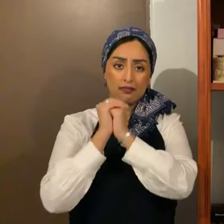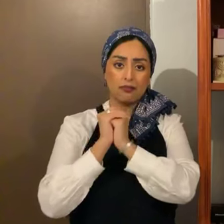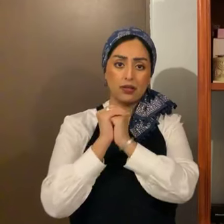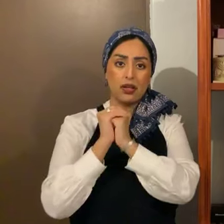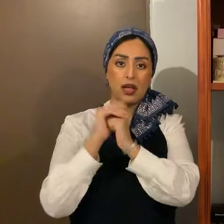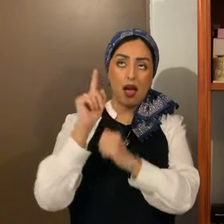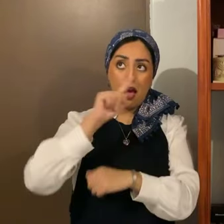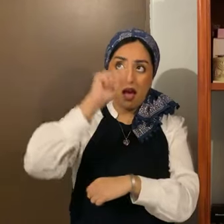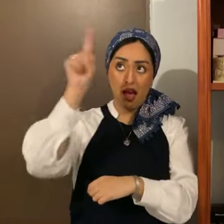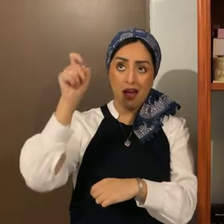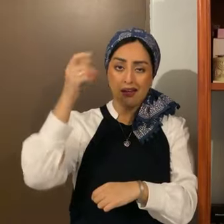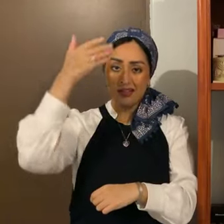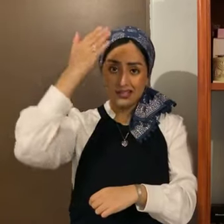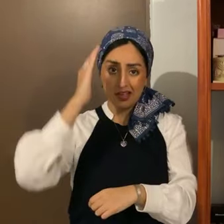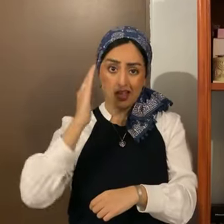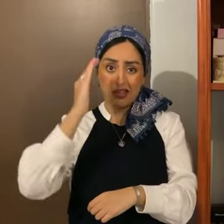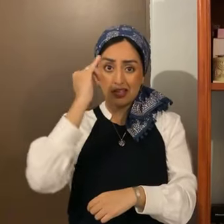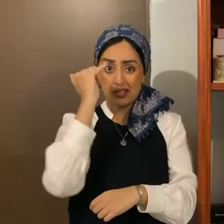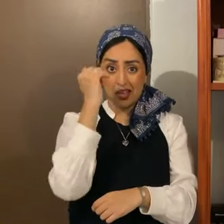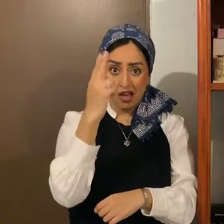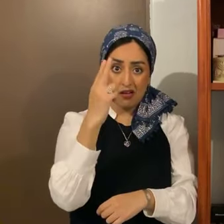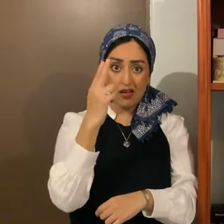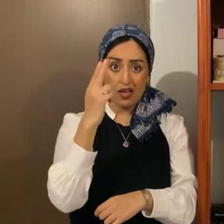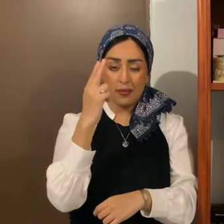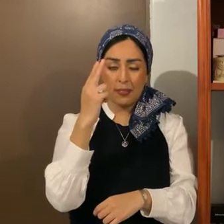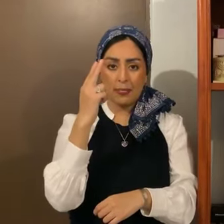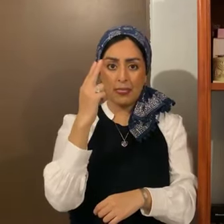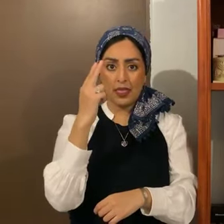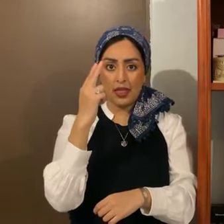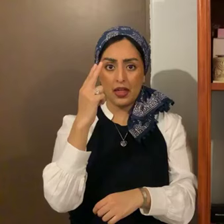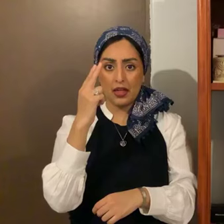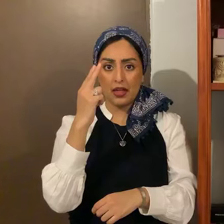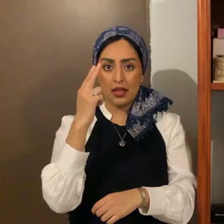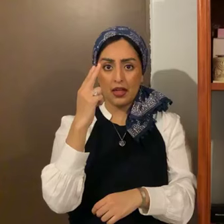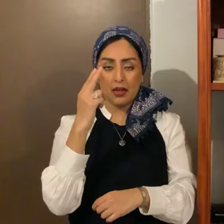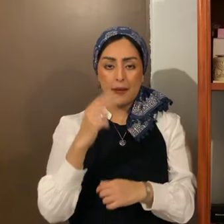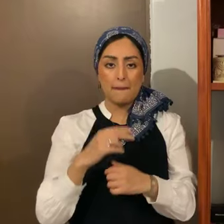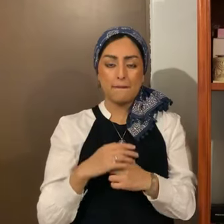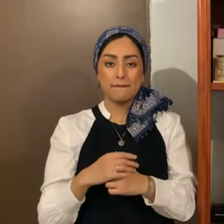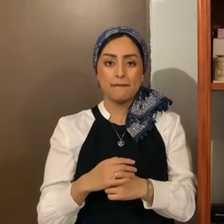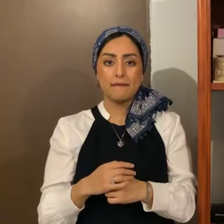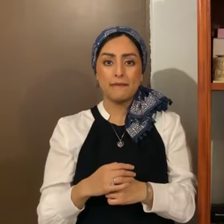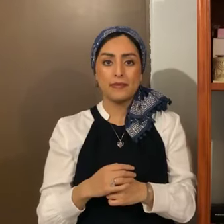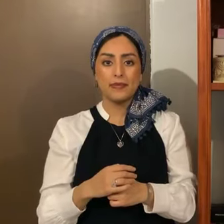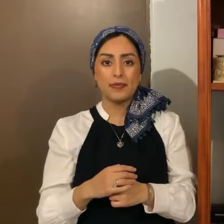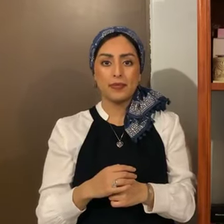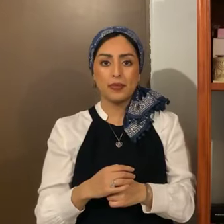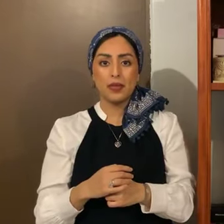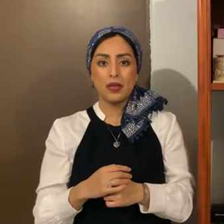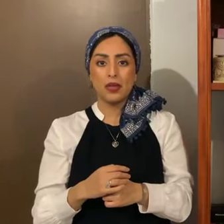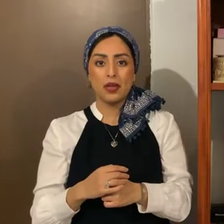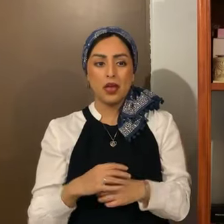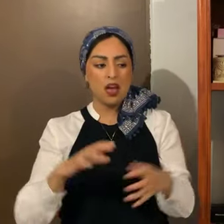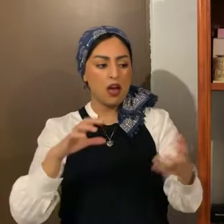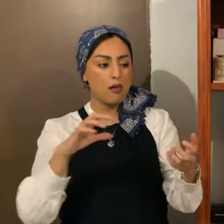Yahweh devolviera el mal a aquellos que lo